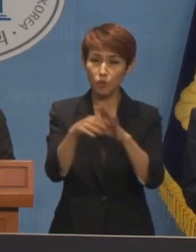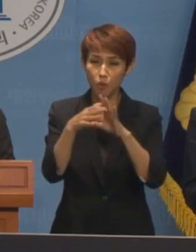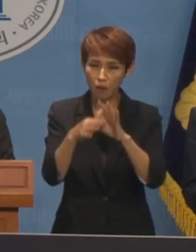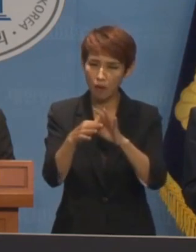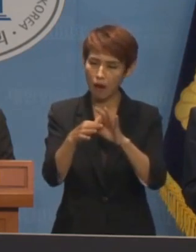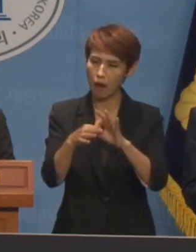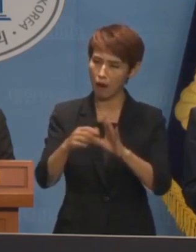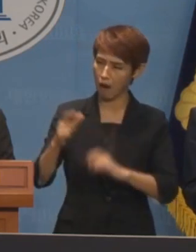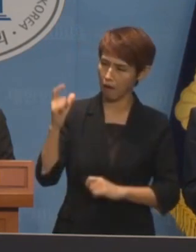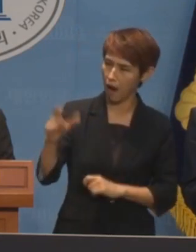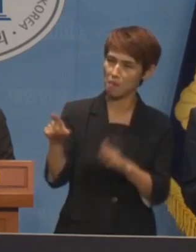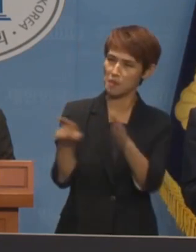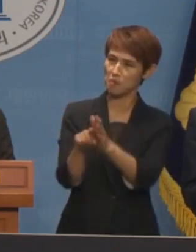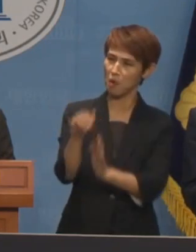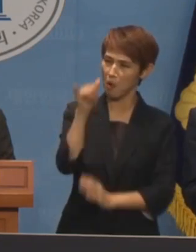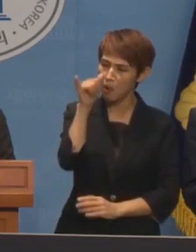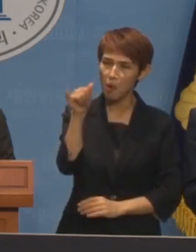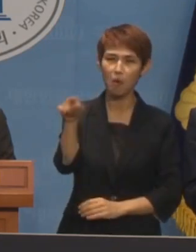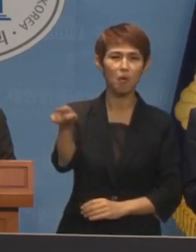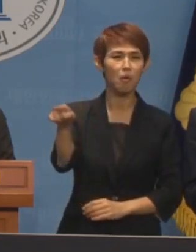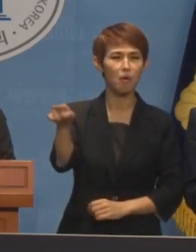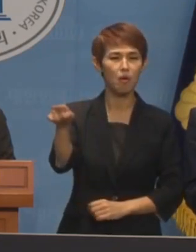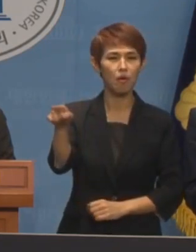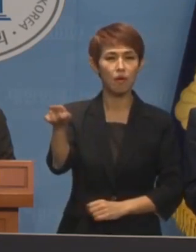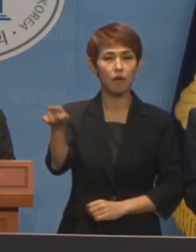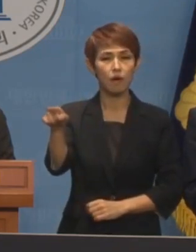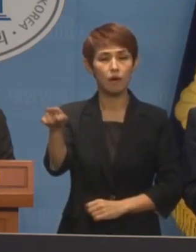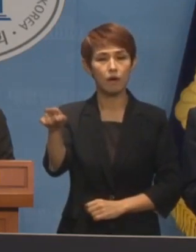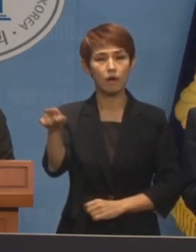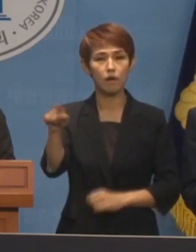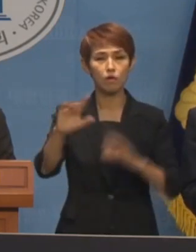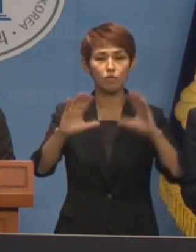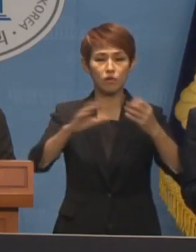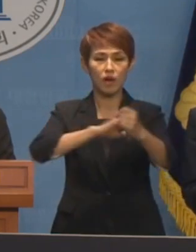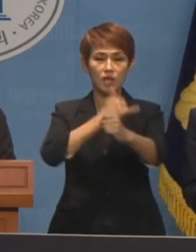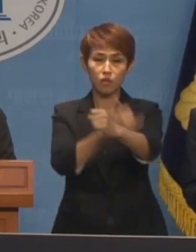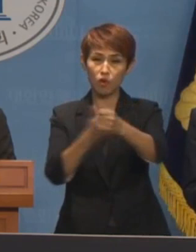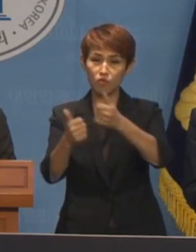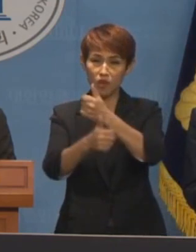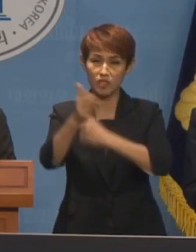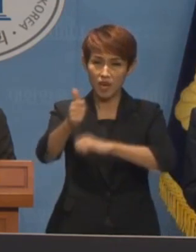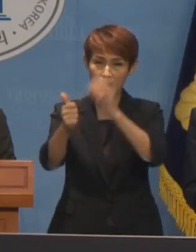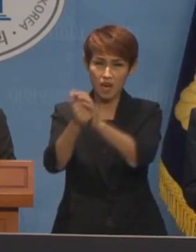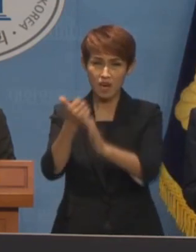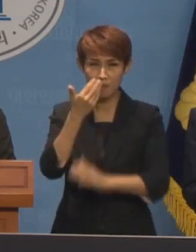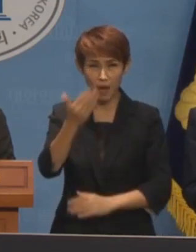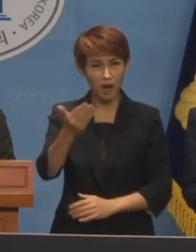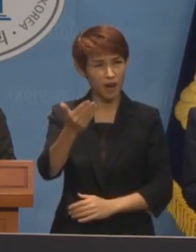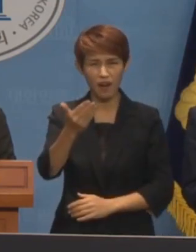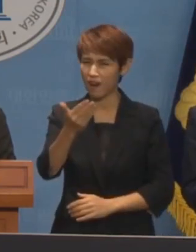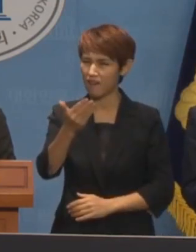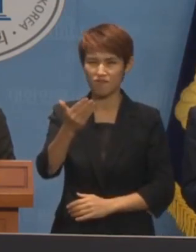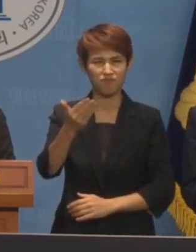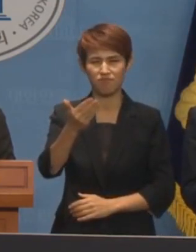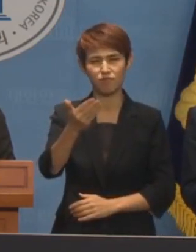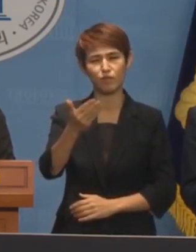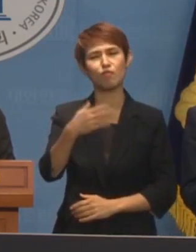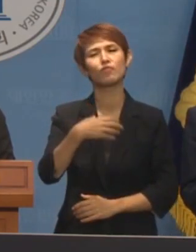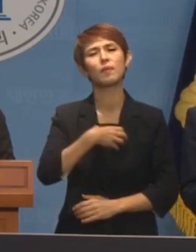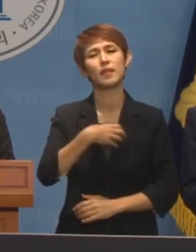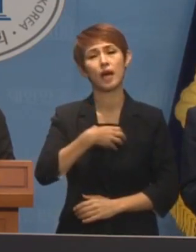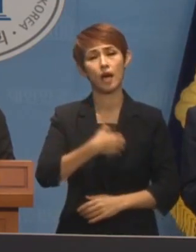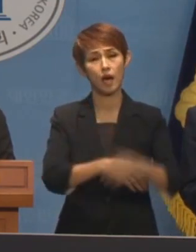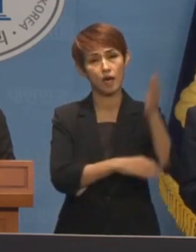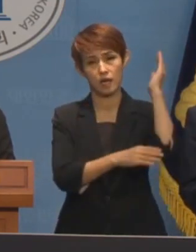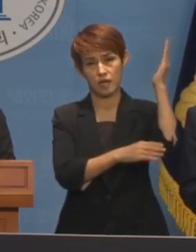정도로 강력한 신념을 갖고 계신 분이 다른 직책도 아니고 국가인권위원장을 맡는다는 것은 굉장히 위험한